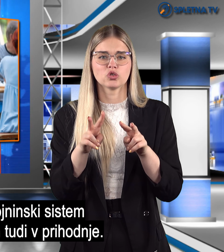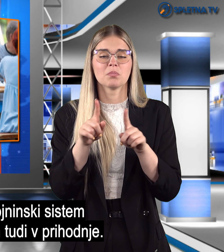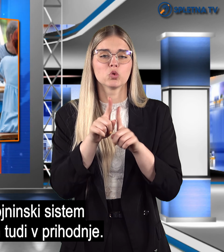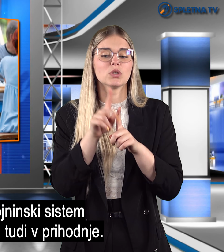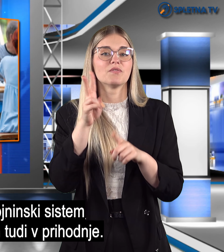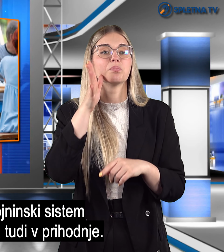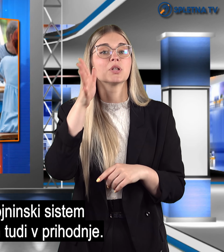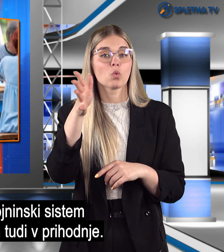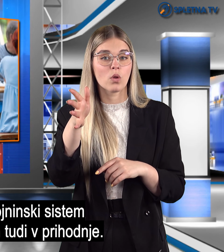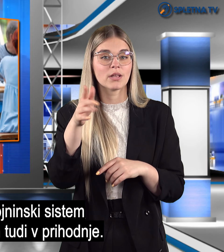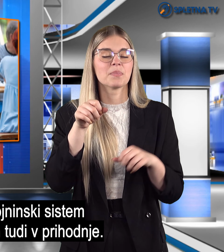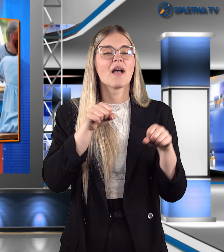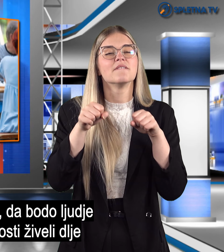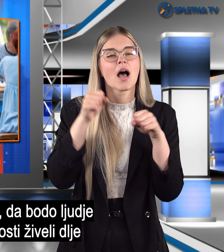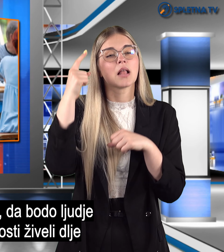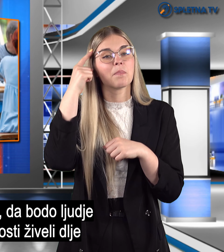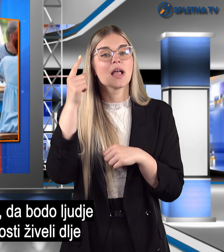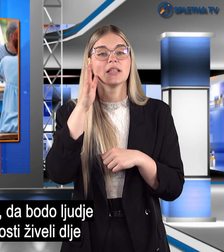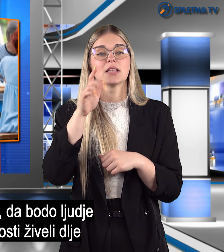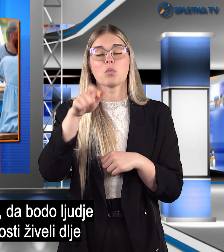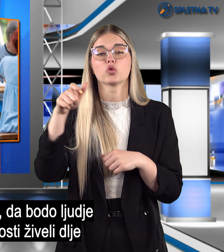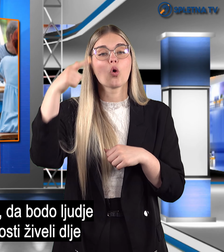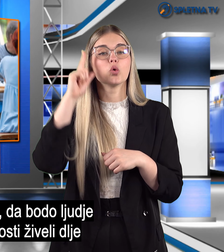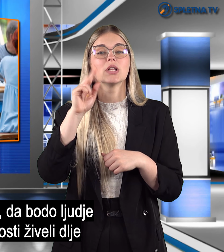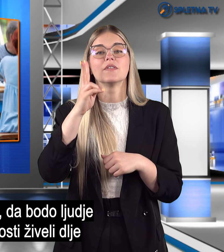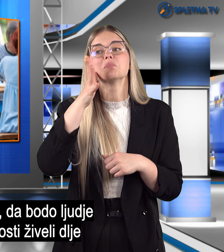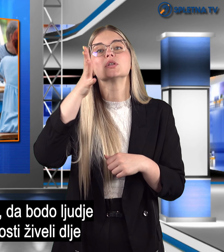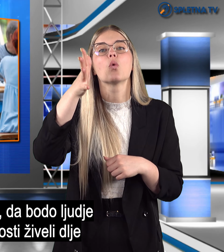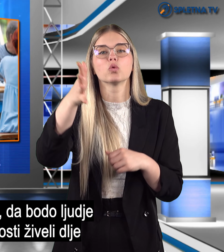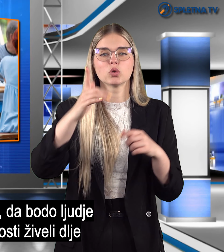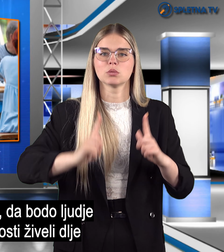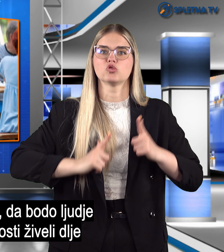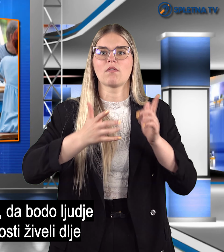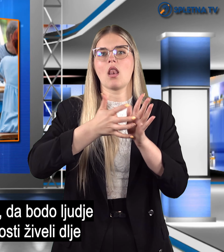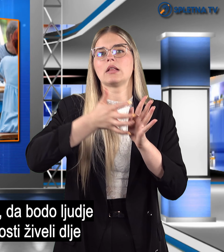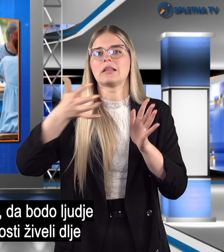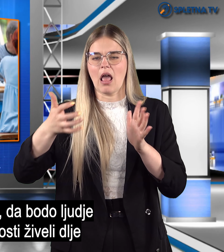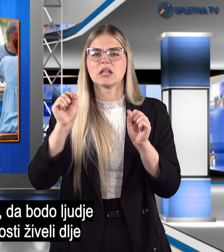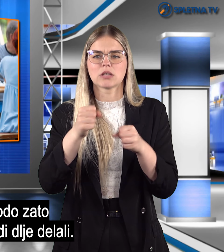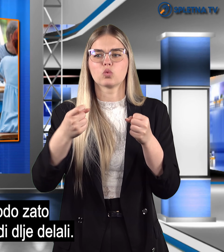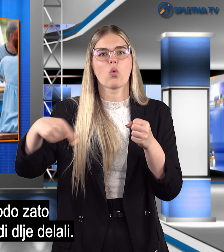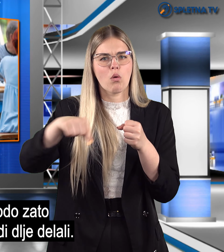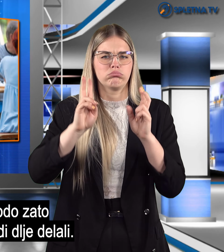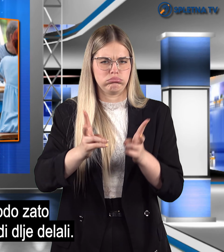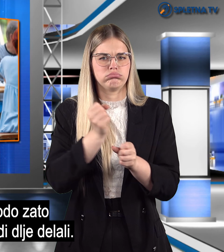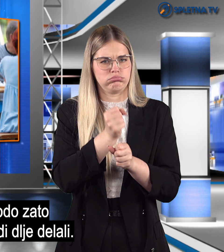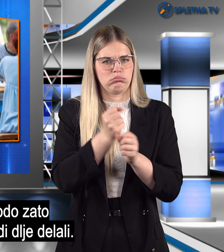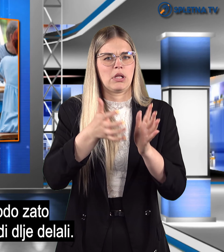vzdržen tudi v prihodnje. Vlada meni, da bodo ljudje v prihodnosti živeli dlje in bodo zato lahko tudi dlje